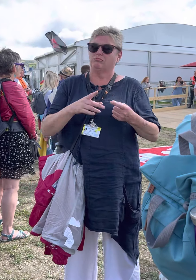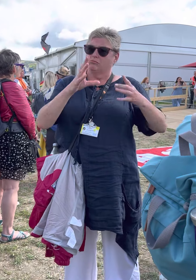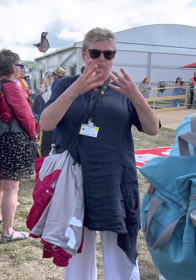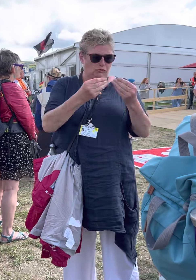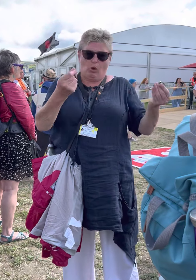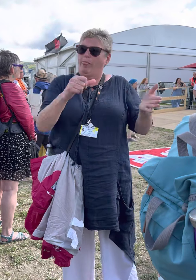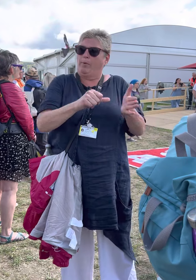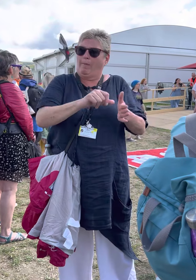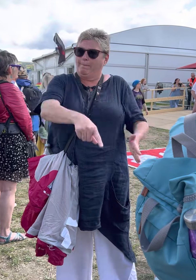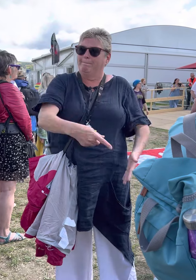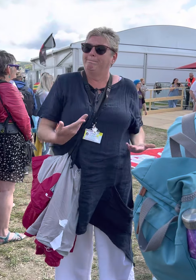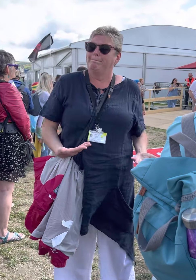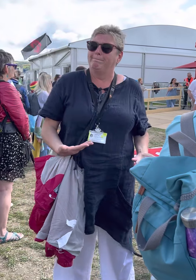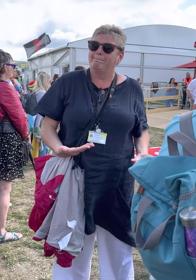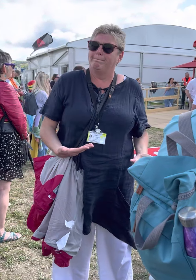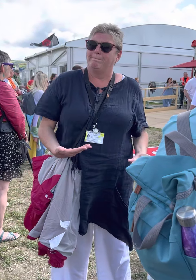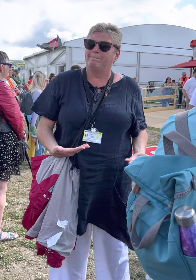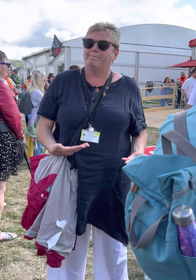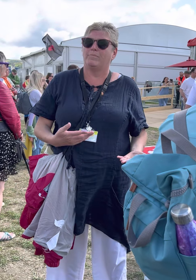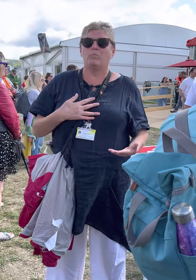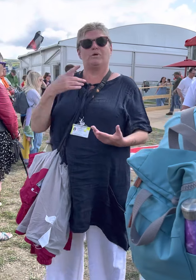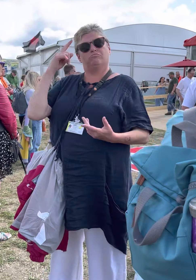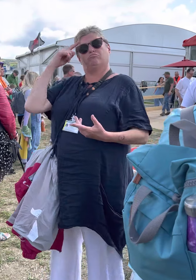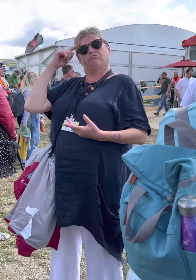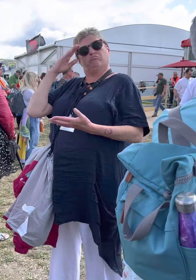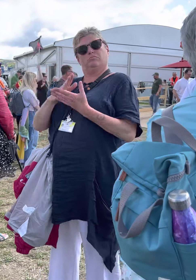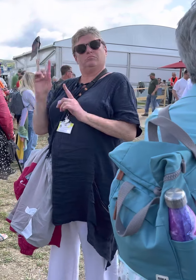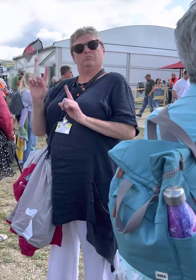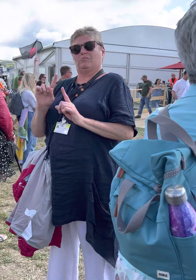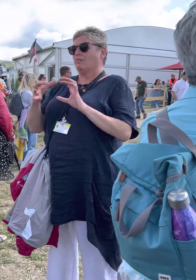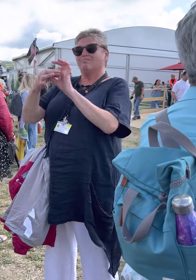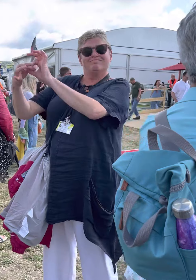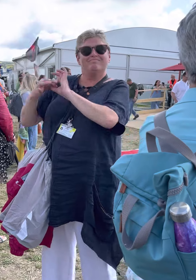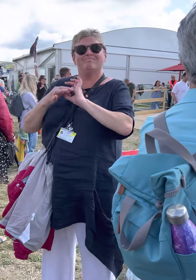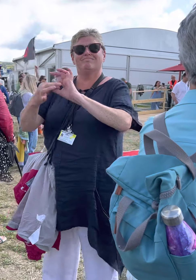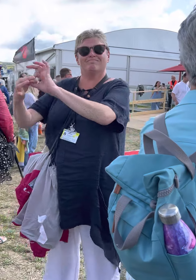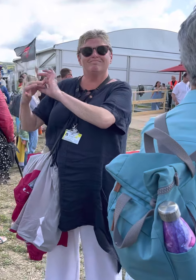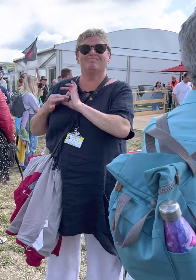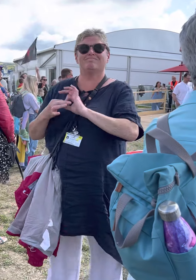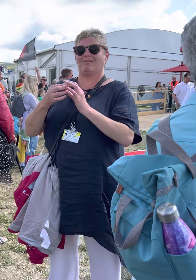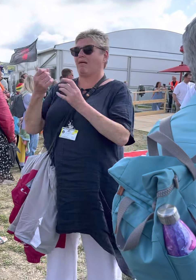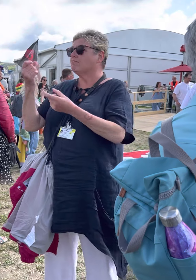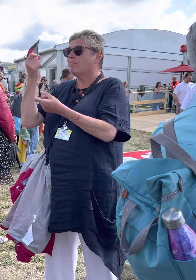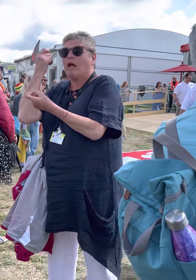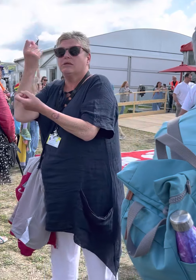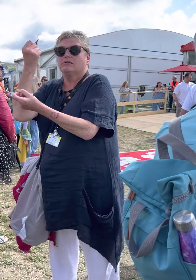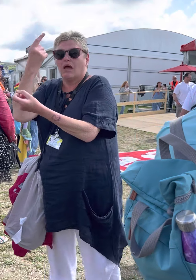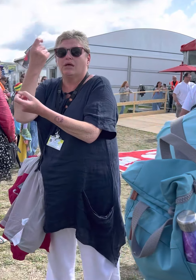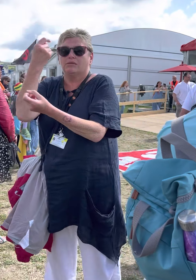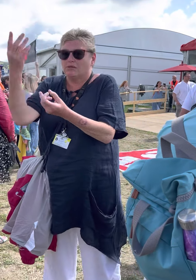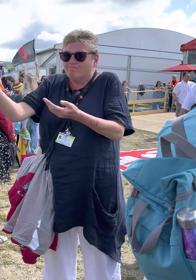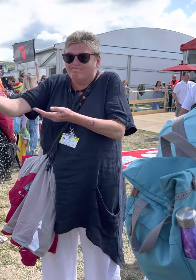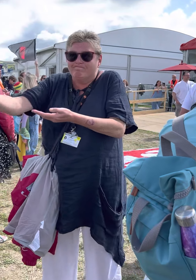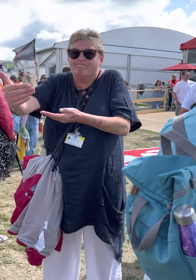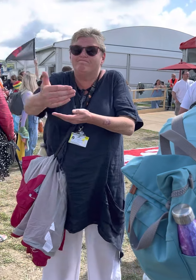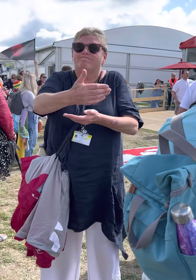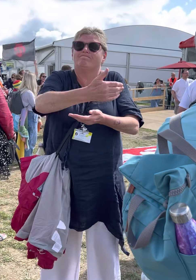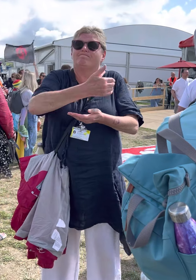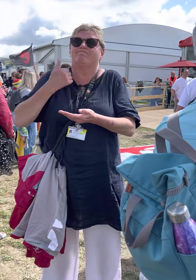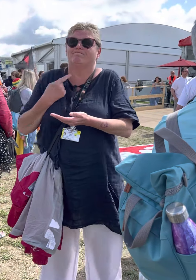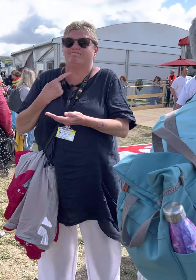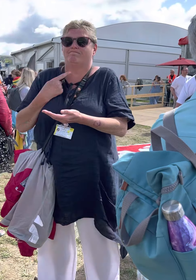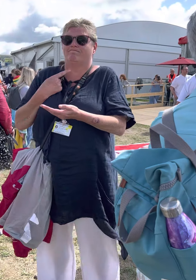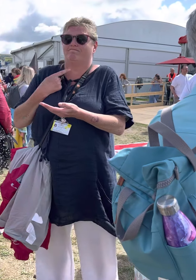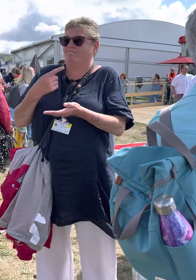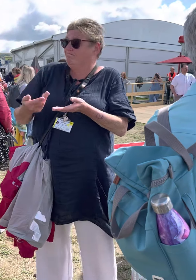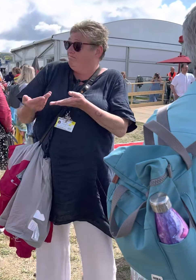ddatrys yr argyfwng tai. A be ddaru ni wneud oedd cydweithio a tynnu'r syniadau yna at ei gilydd i